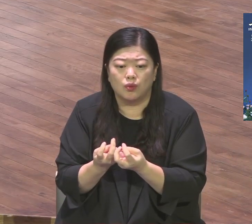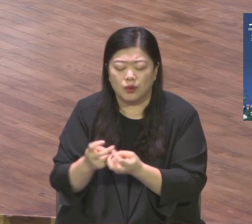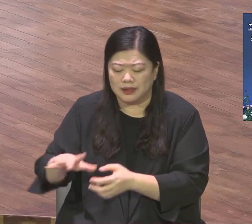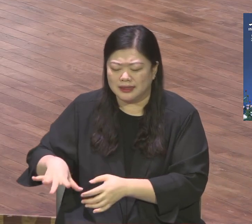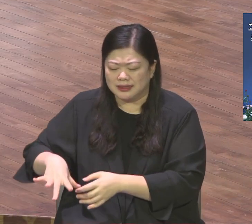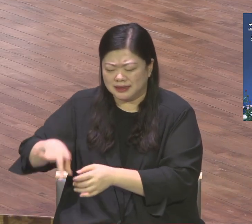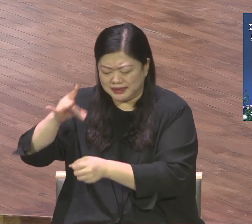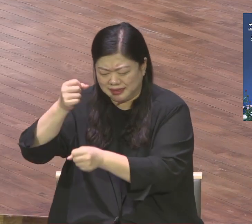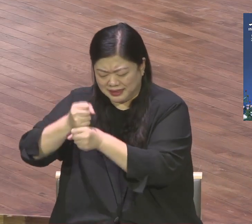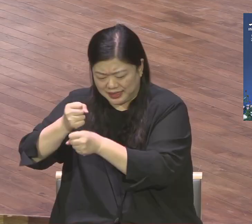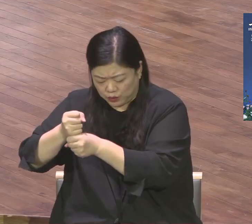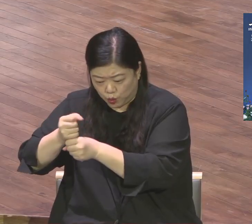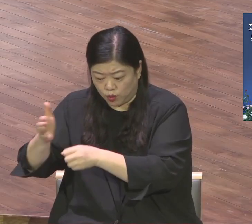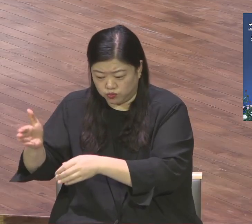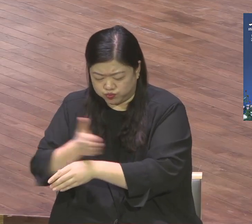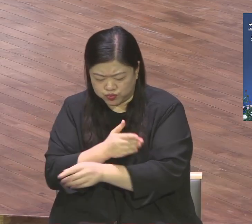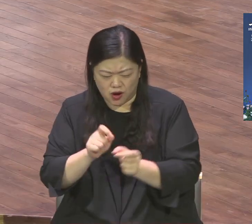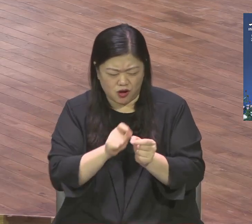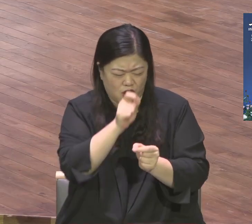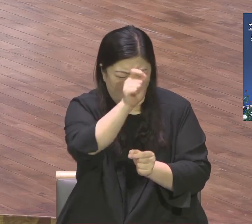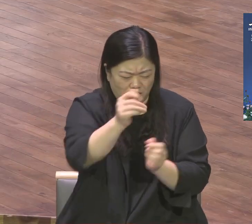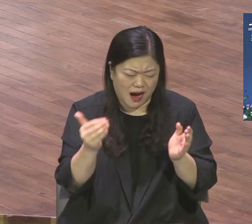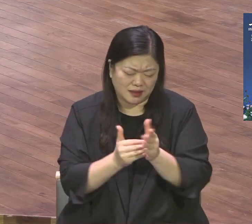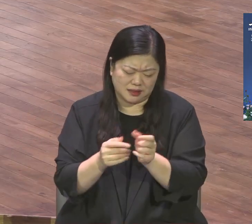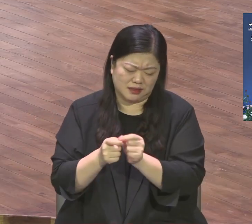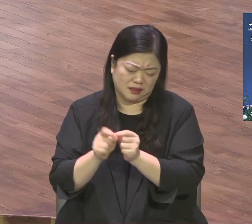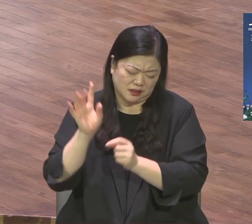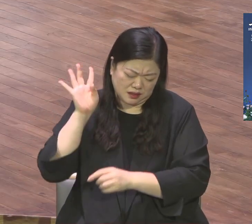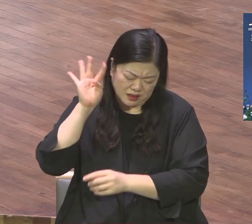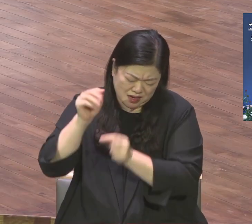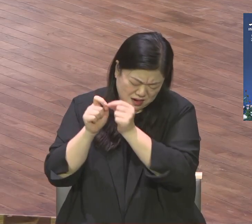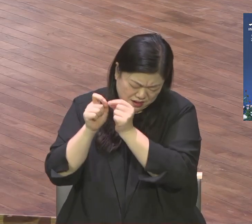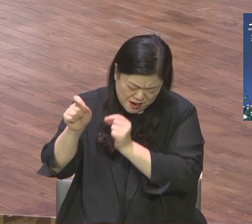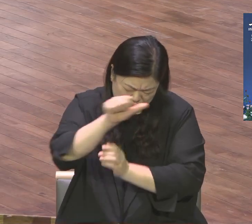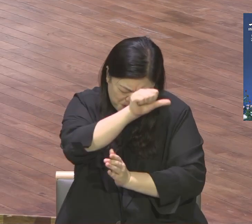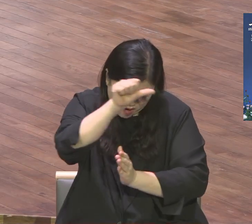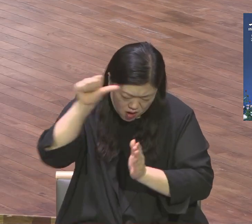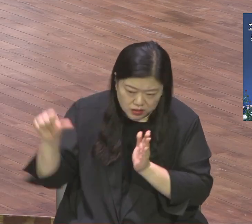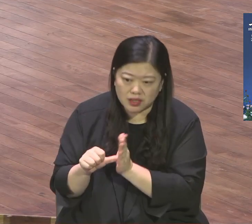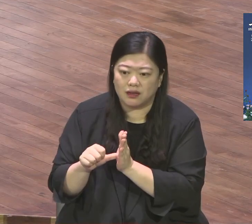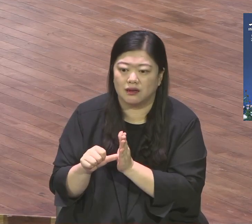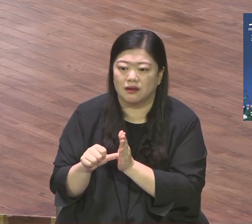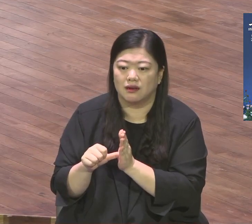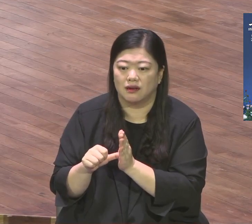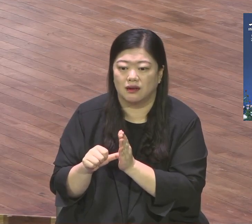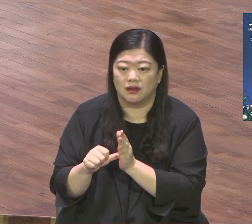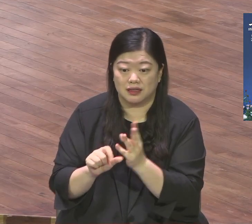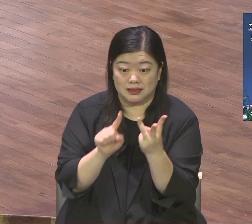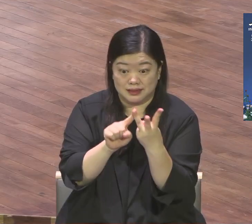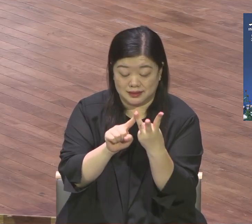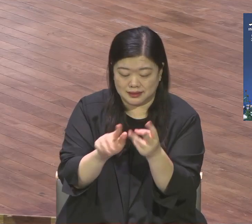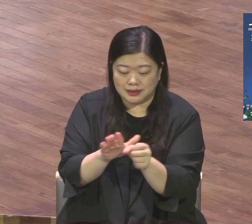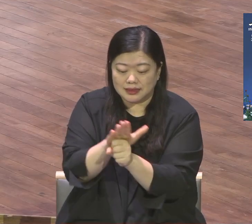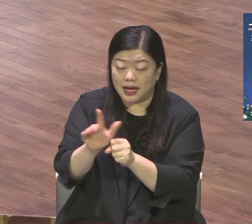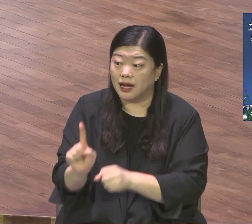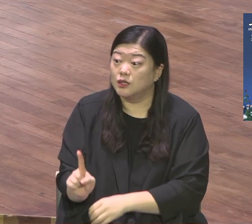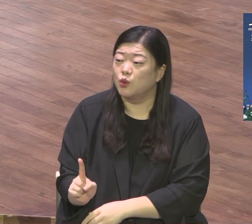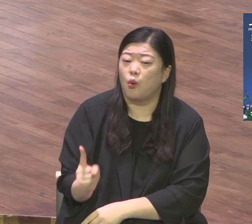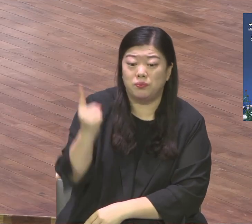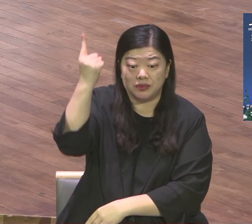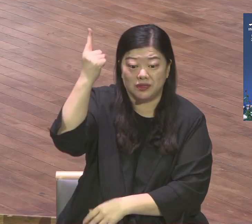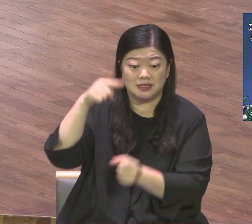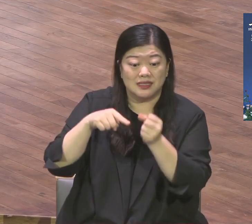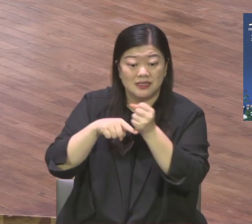영원까지. 창조부터 영원까지 계속되는 하나님의 사랑이에요. 그 높이는 죽음과 절망의